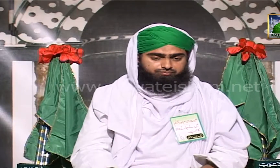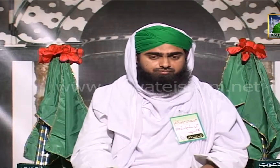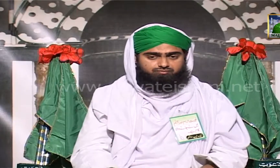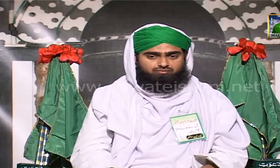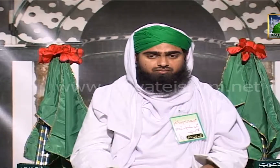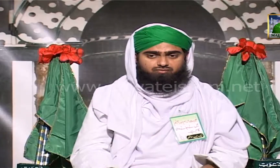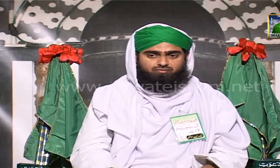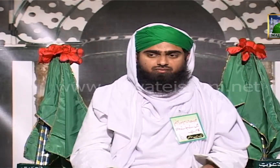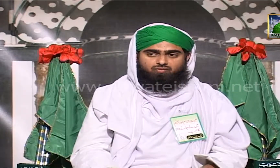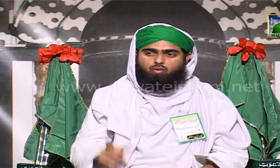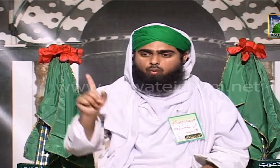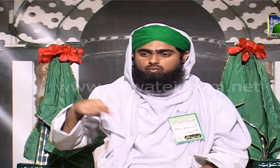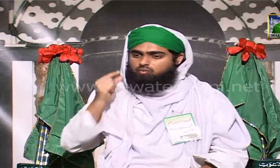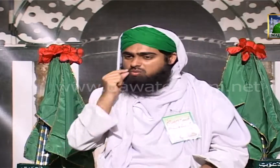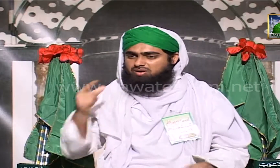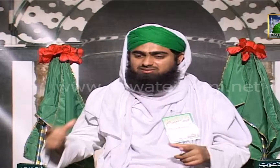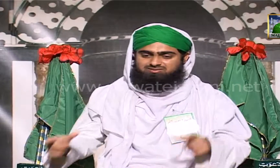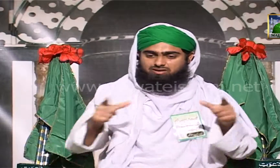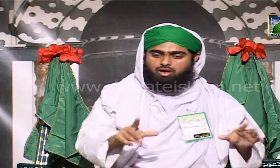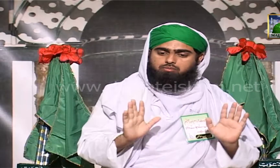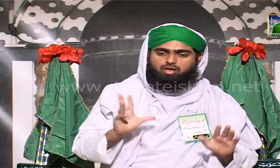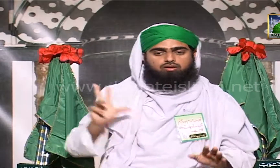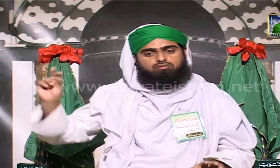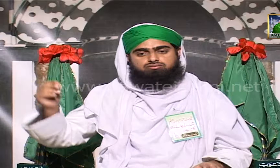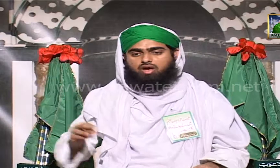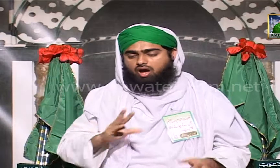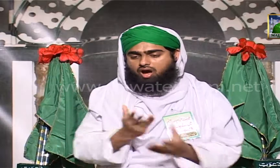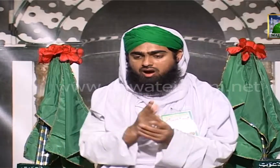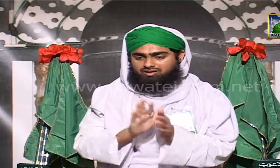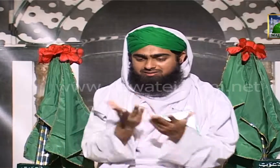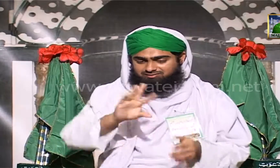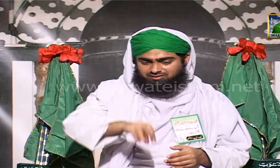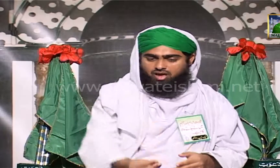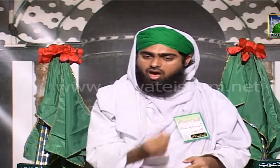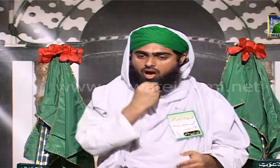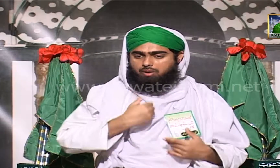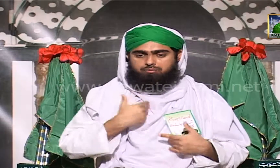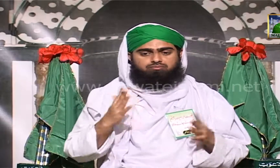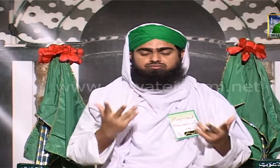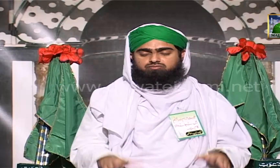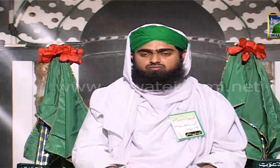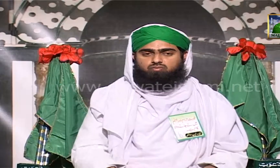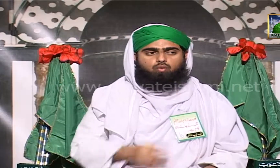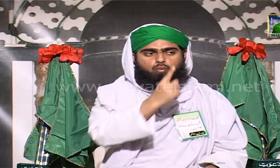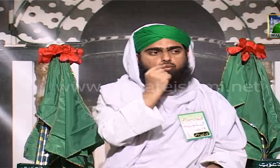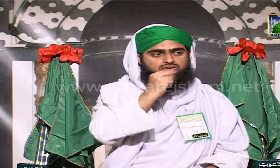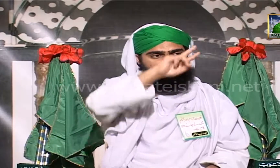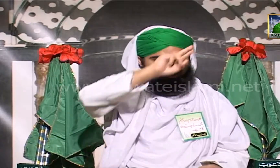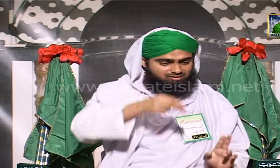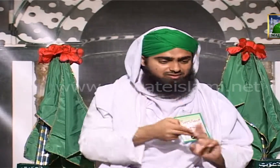یہ رکھ کر چلا گیا اس سے میں نہیں کھاؤں گا، کھلایا کیوں۔ تو اس پر اس شخص نے کہا کہ باب عزیز چلا۔ میں نے پھر اپنے دل